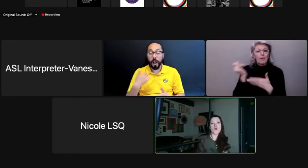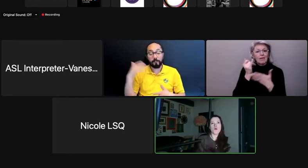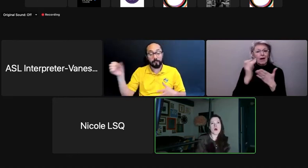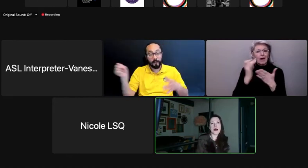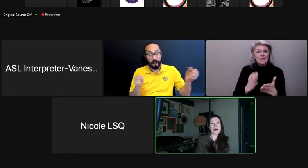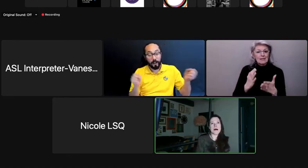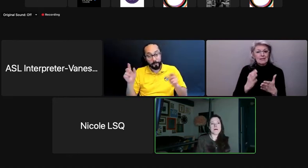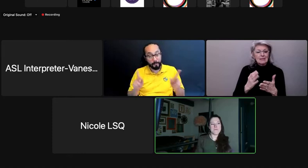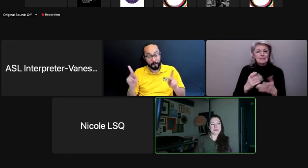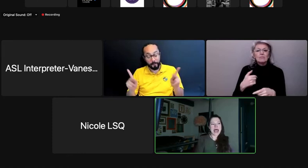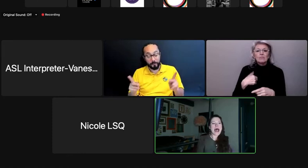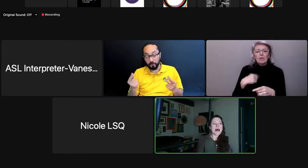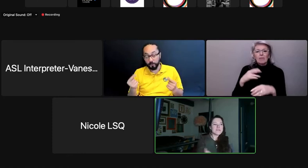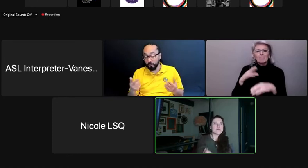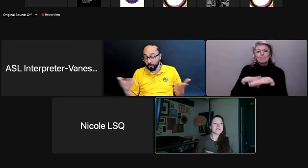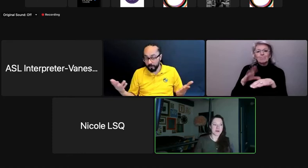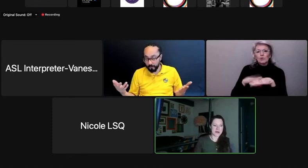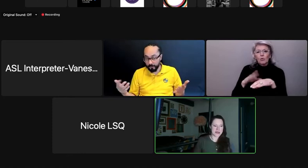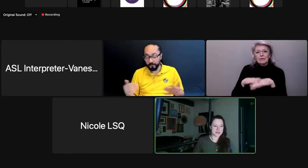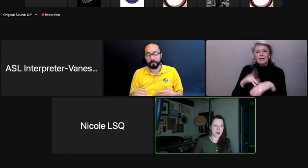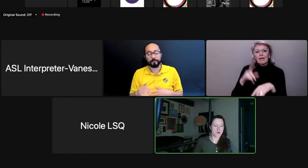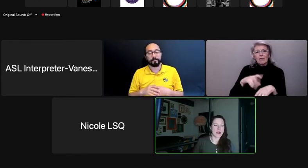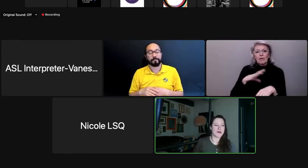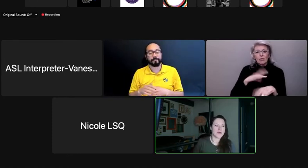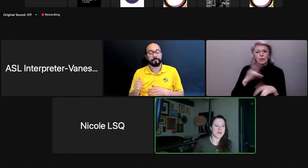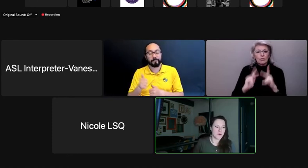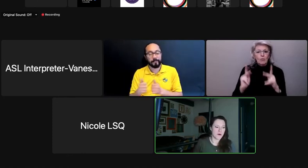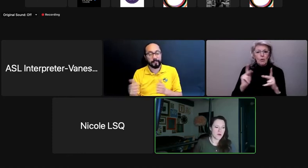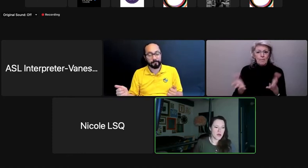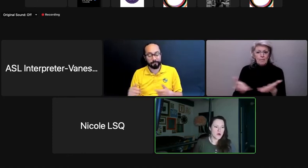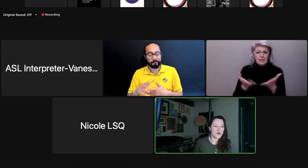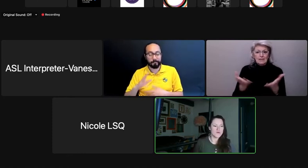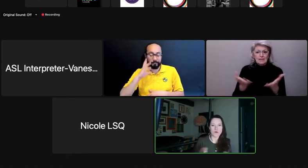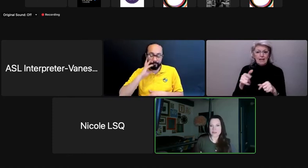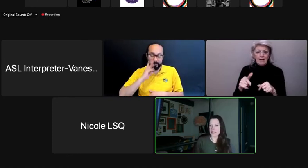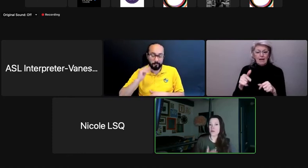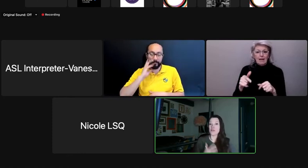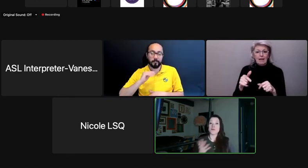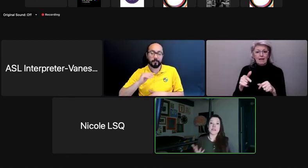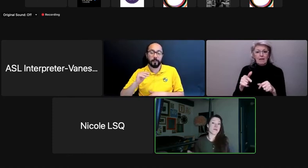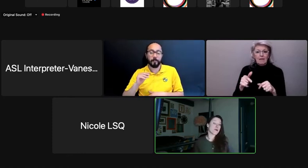je recommanderais qu'il y ait des gens présents qui